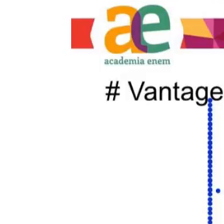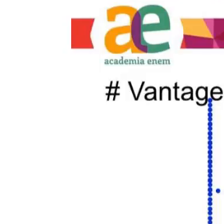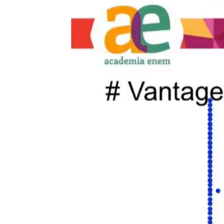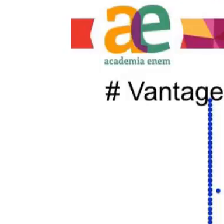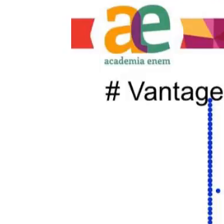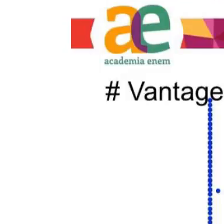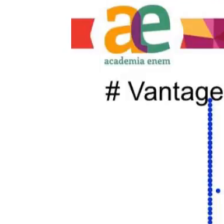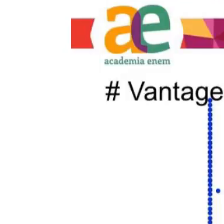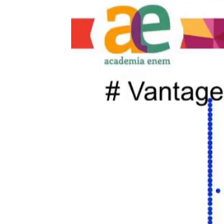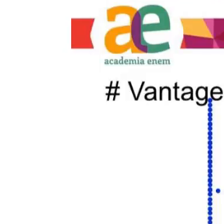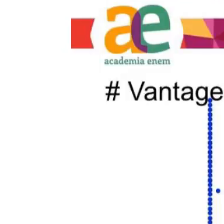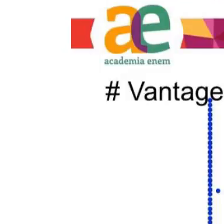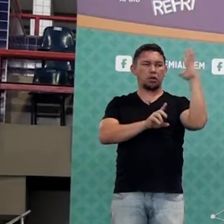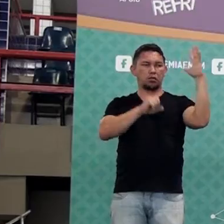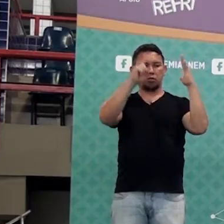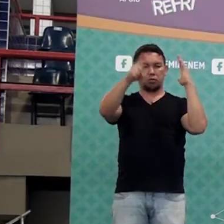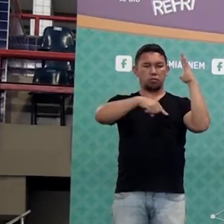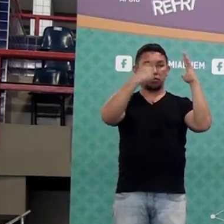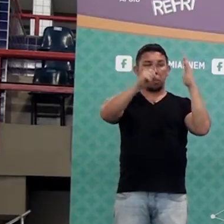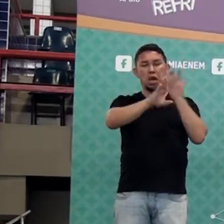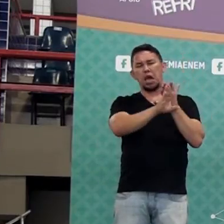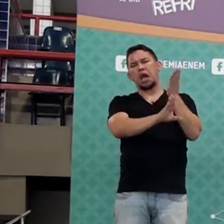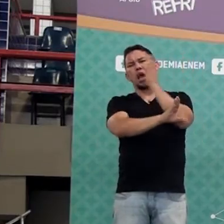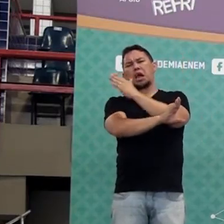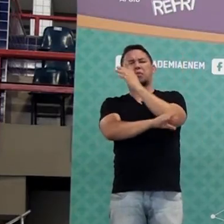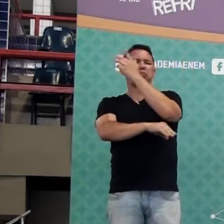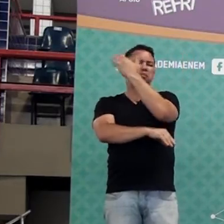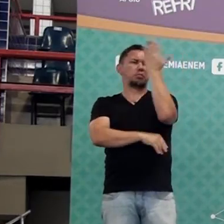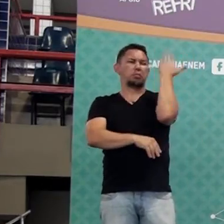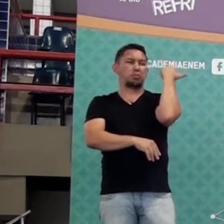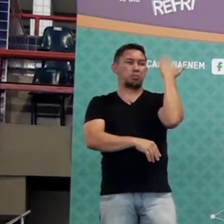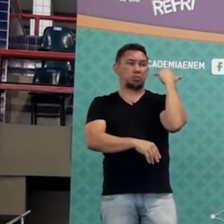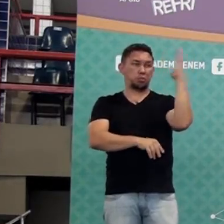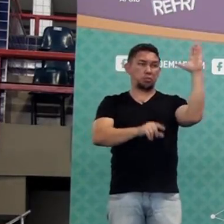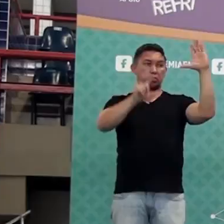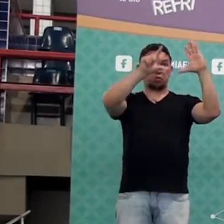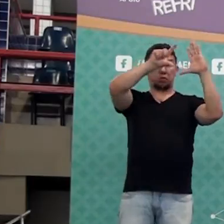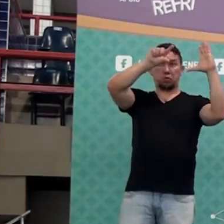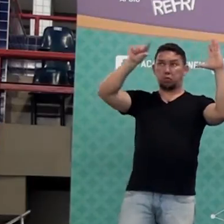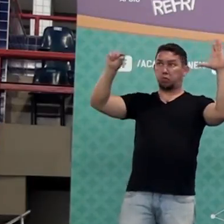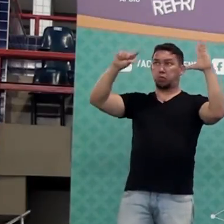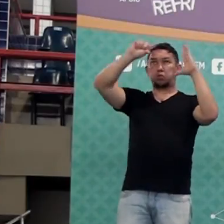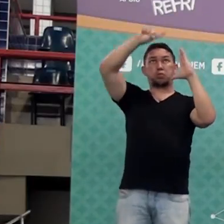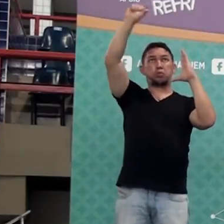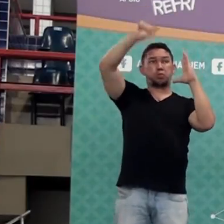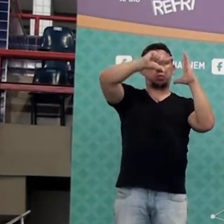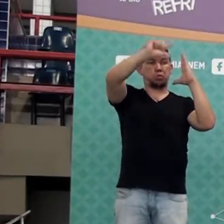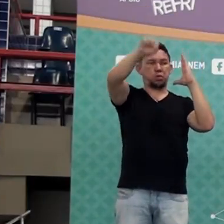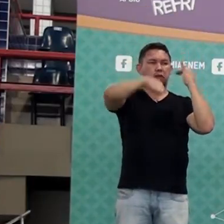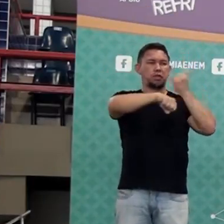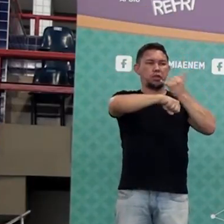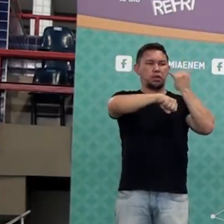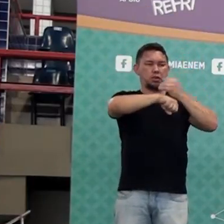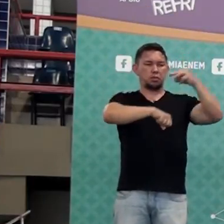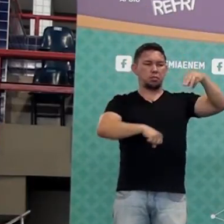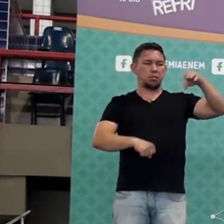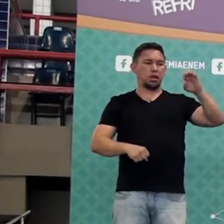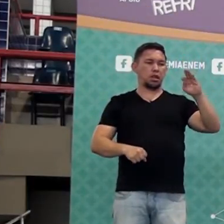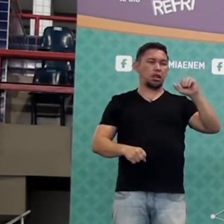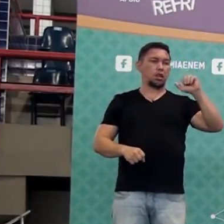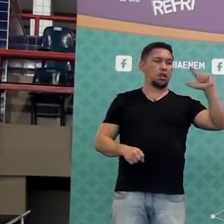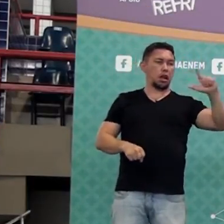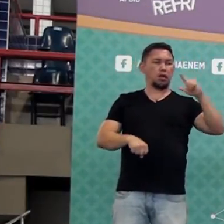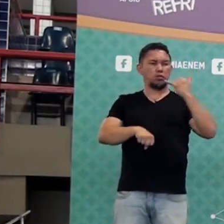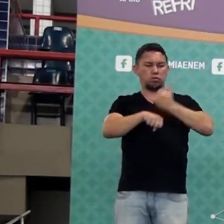com a energia eólica. Antigamente, as pás dos cataventos eram feitas de metal. Só que a